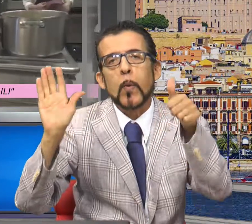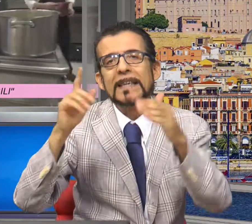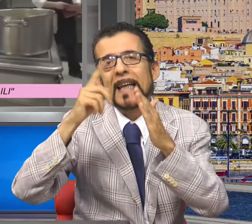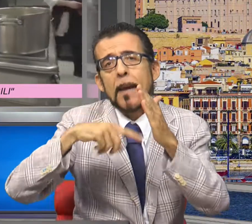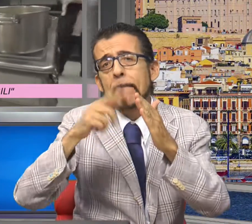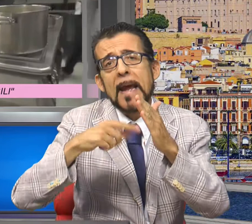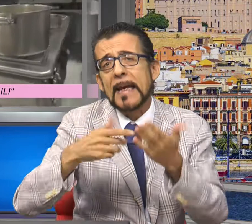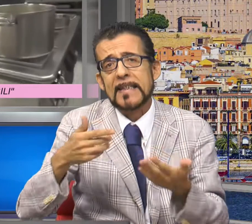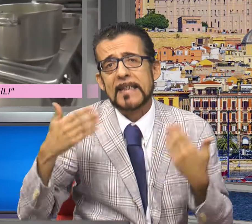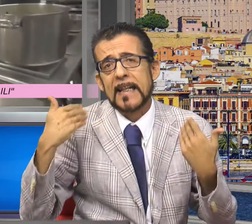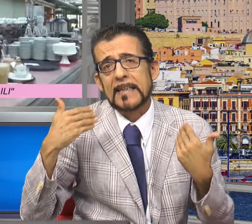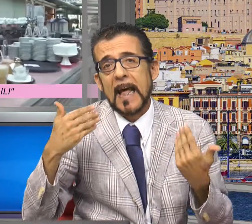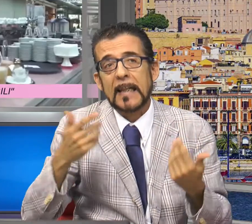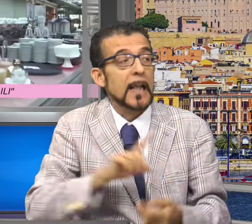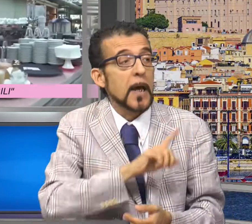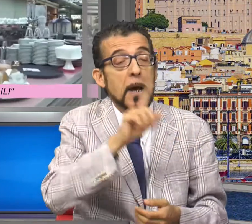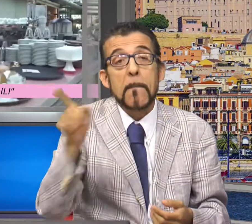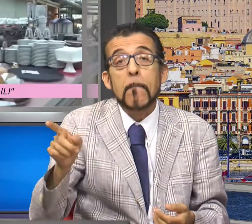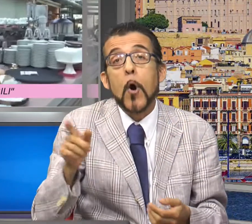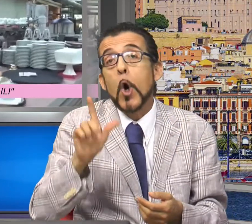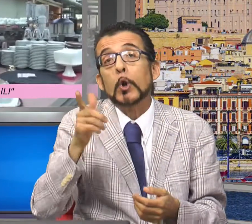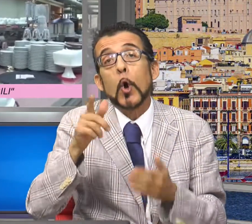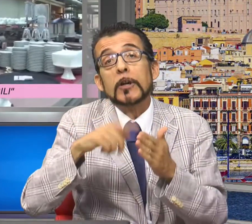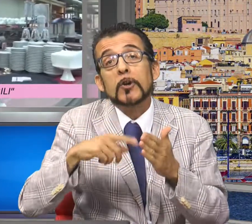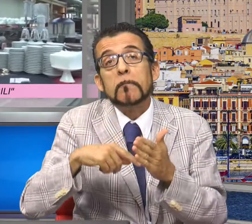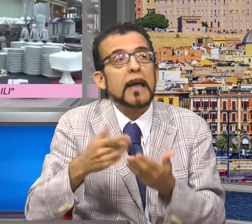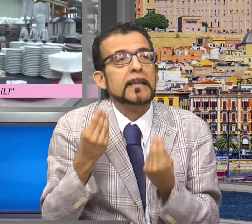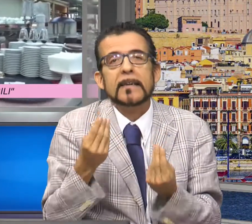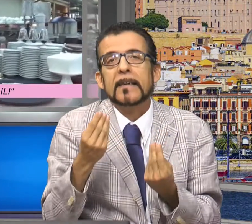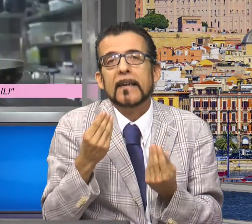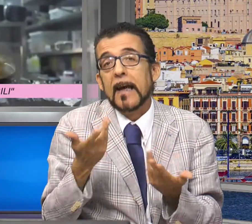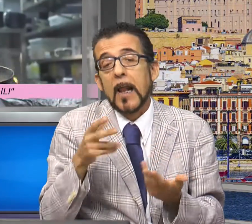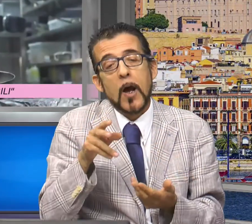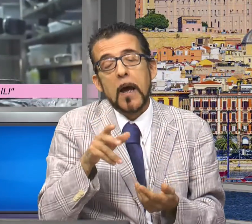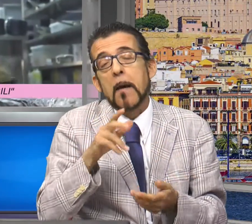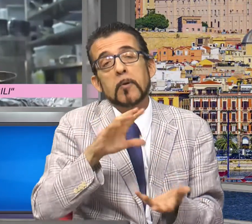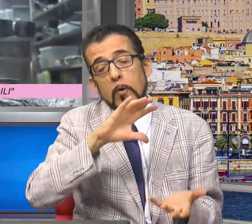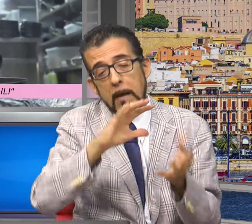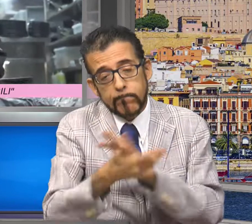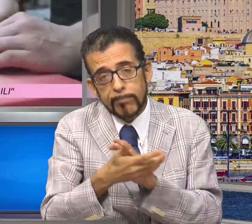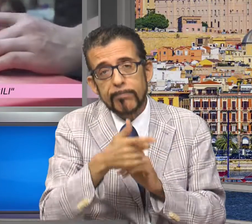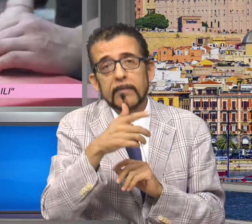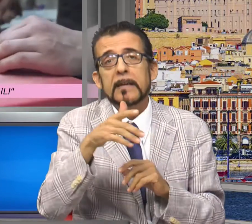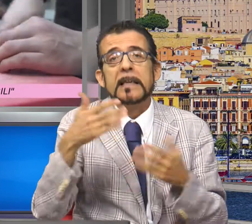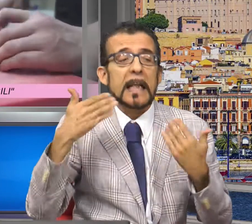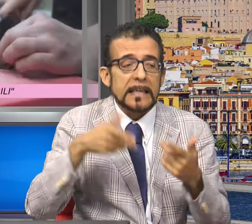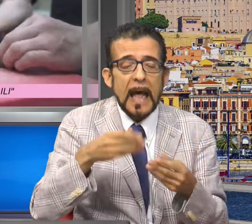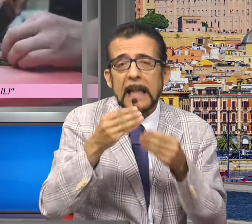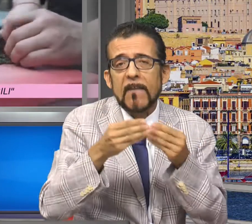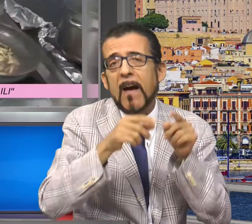vita di 12 mesi all'interno dell'isola. È chiaro che occorre riprofessionalizzare tutti gli operatori del settore, che in questo momento sono